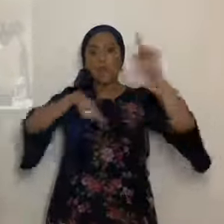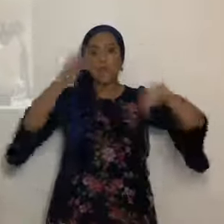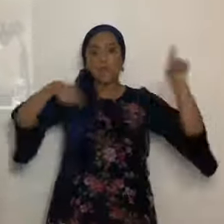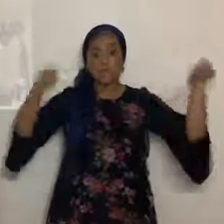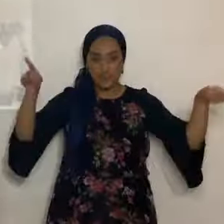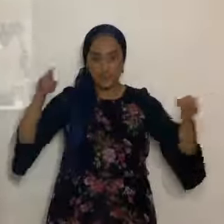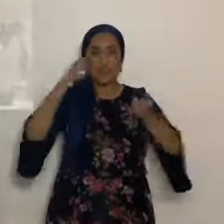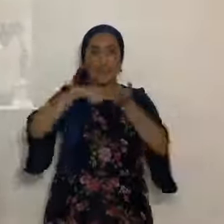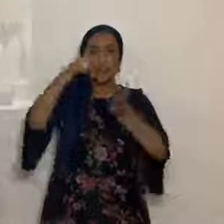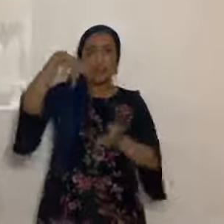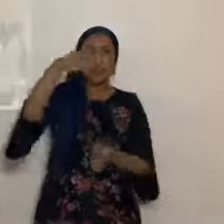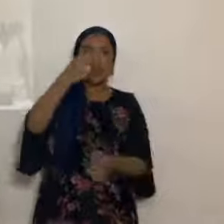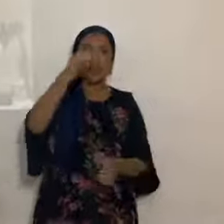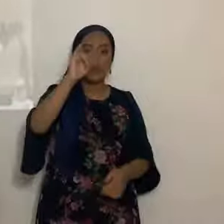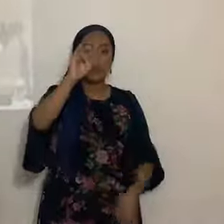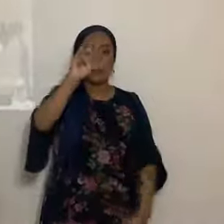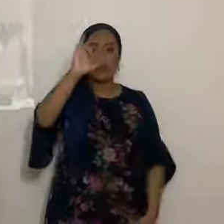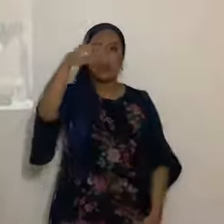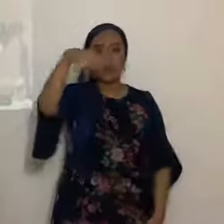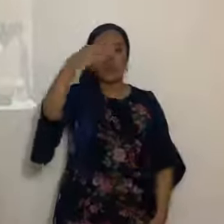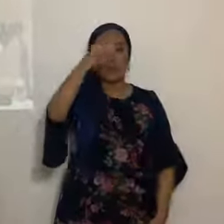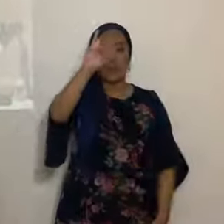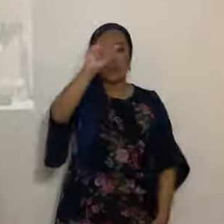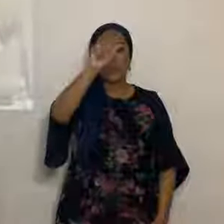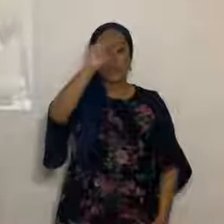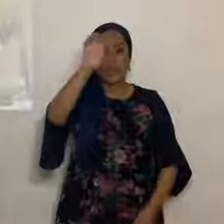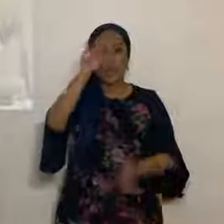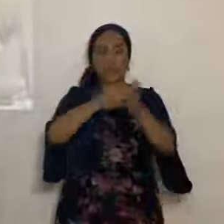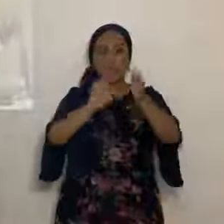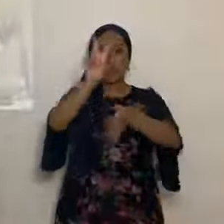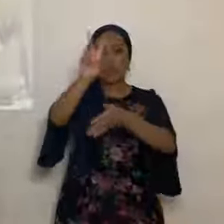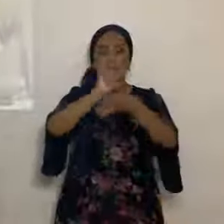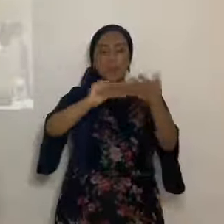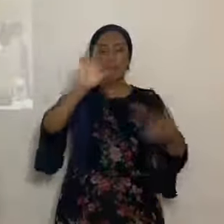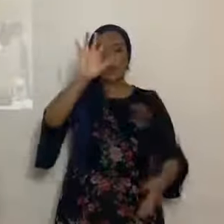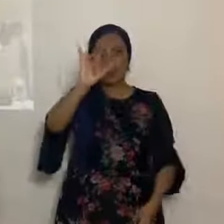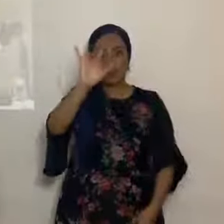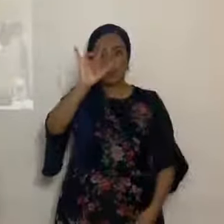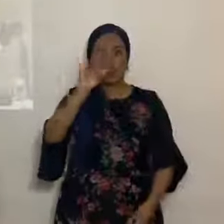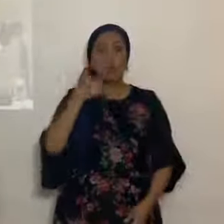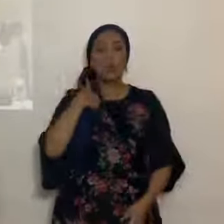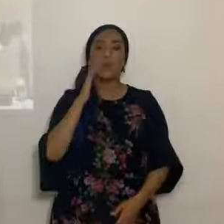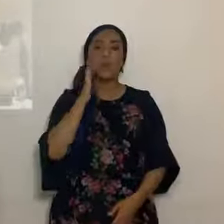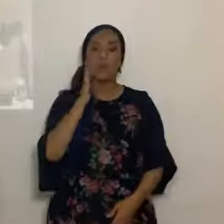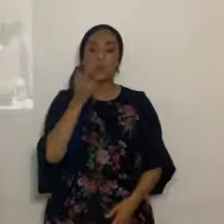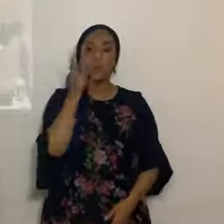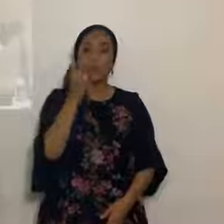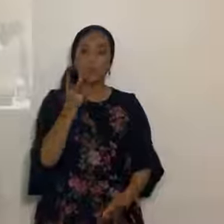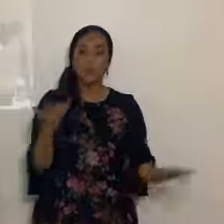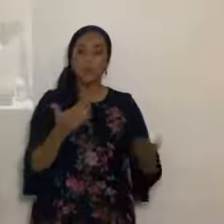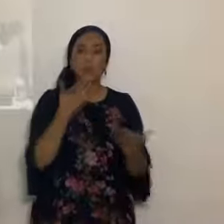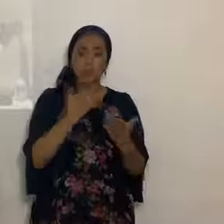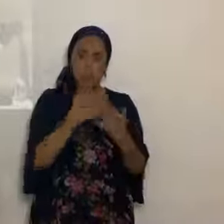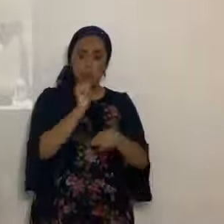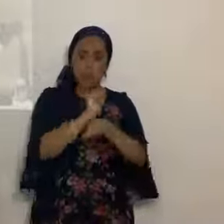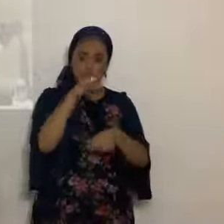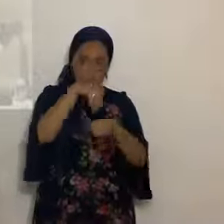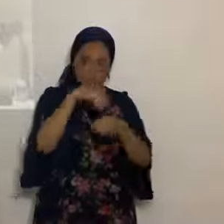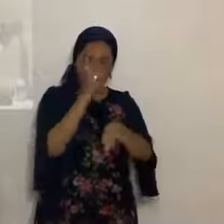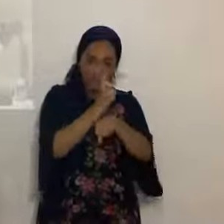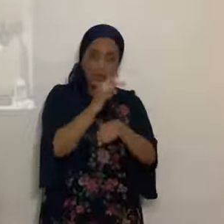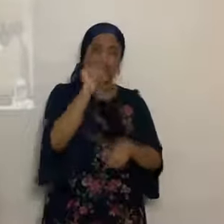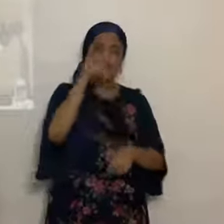vamos a ver Filipenses 2, verso 25. Y vamos a ver aquí: ¿es bueno trabajar en la obra?